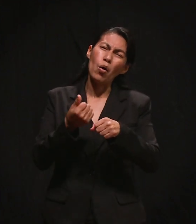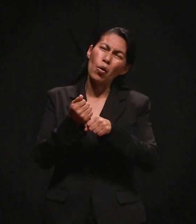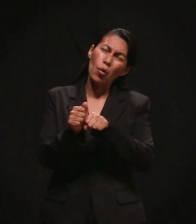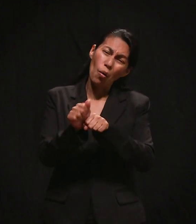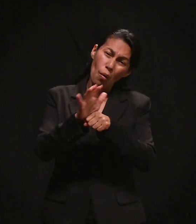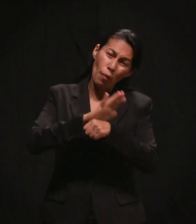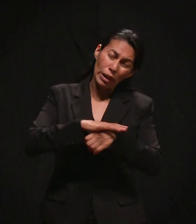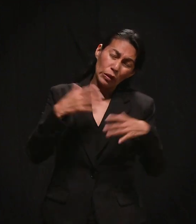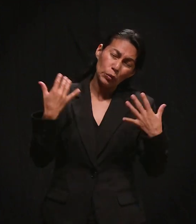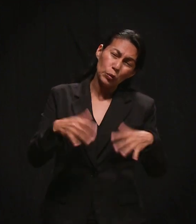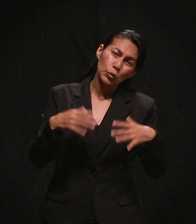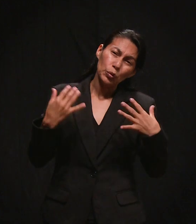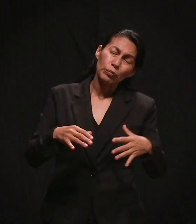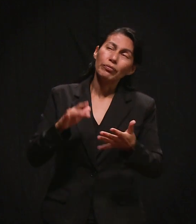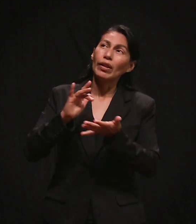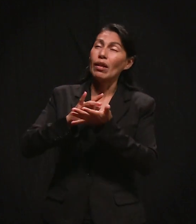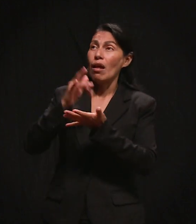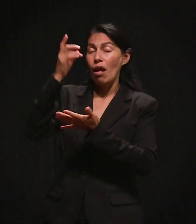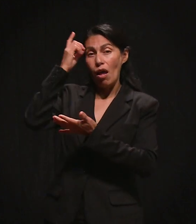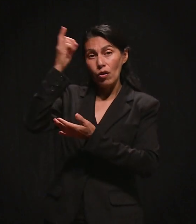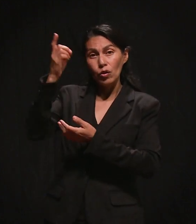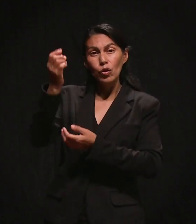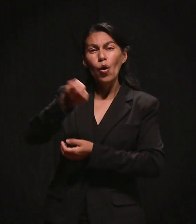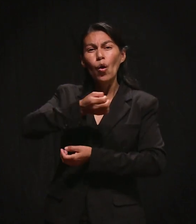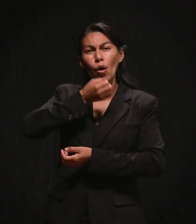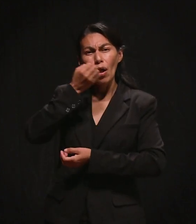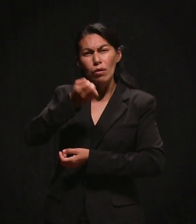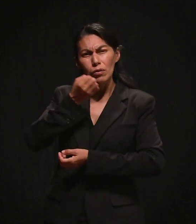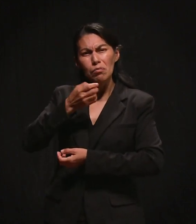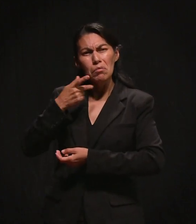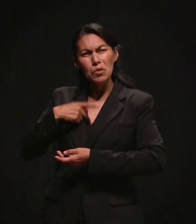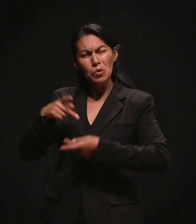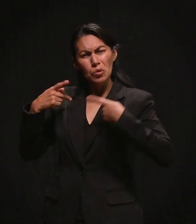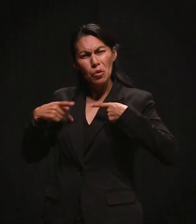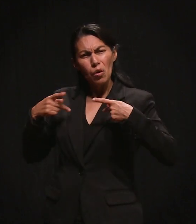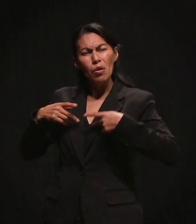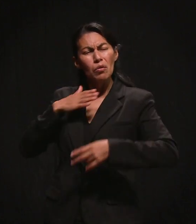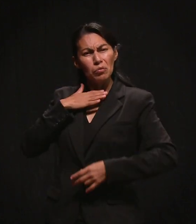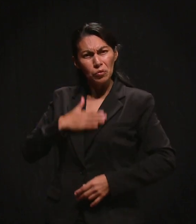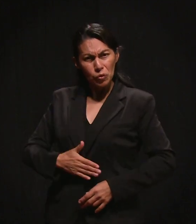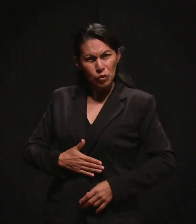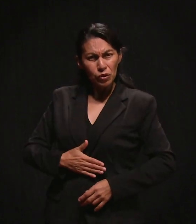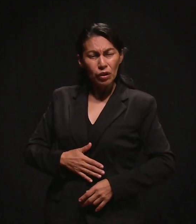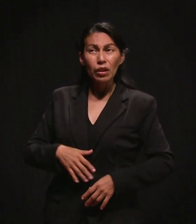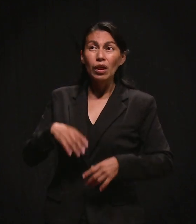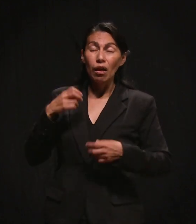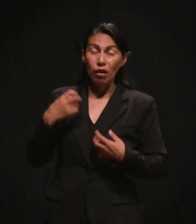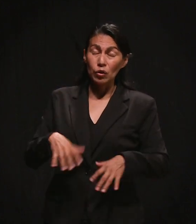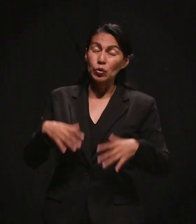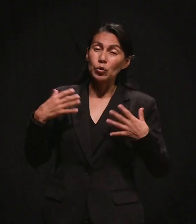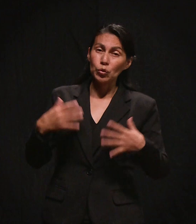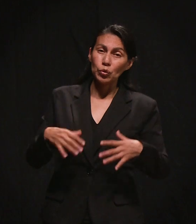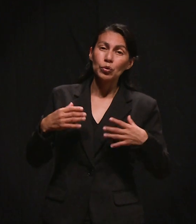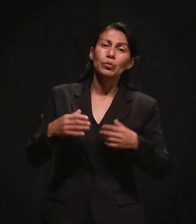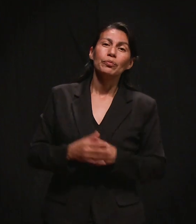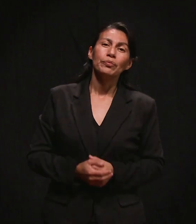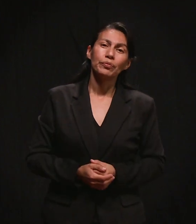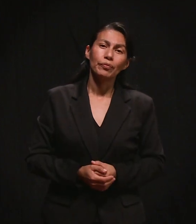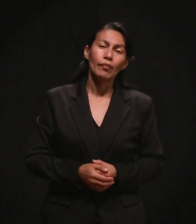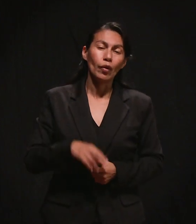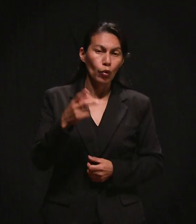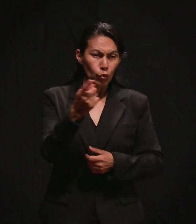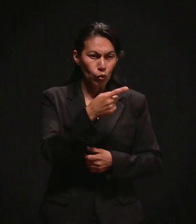mucho. Vamos a unirnos a ti, Virgen, para que Dios manifieste su gracia con tu